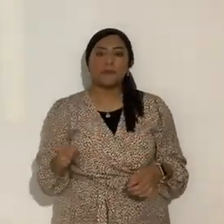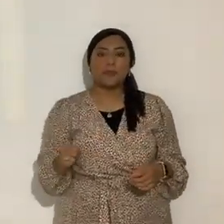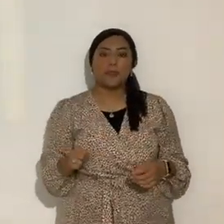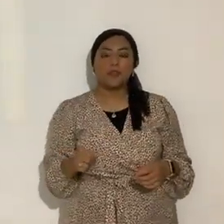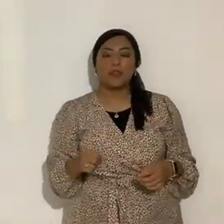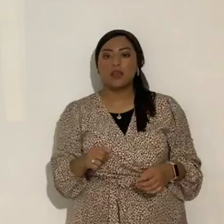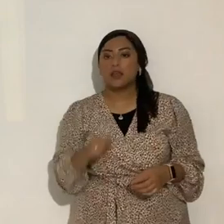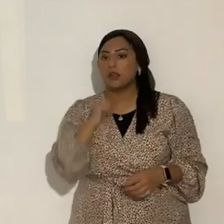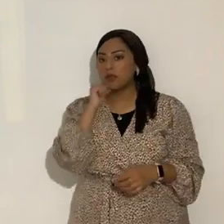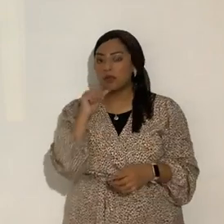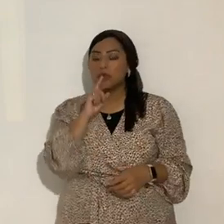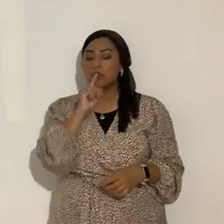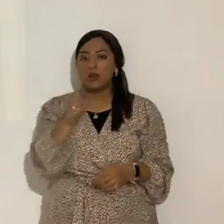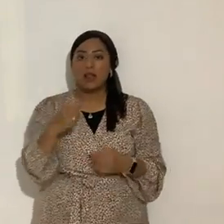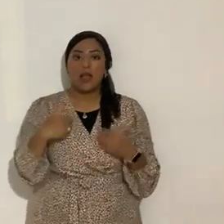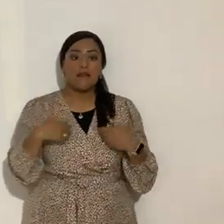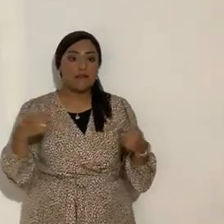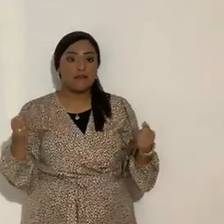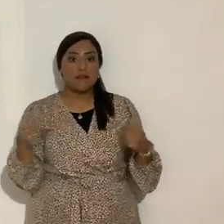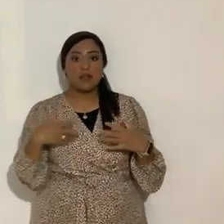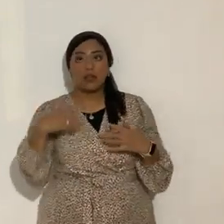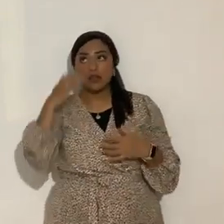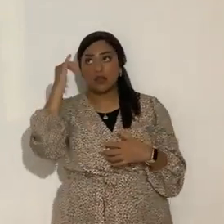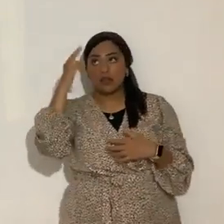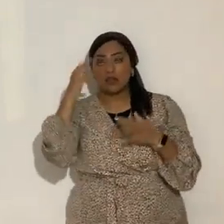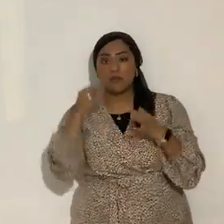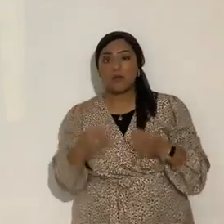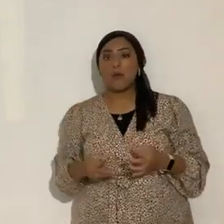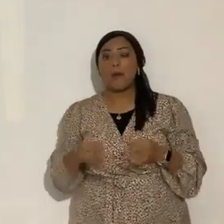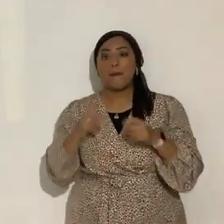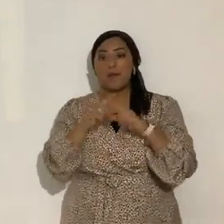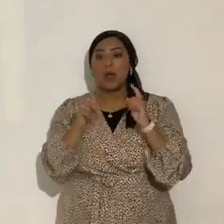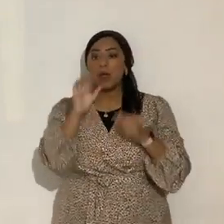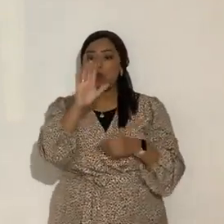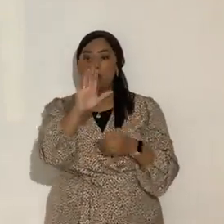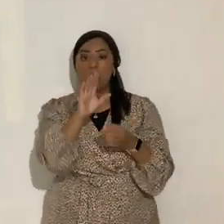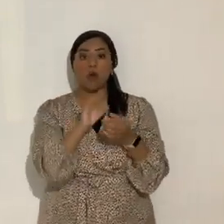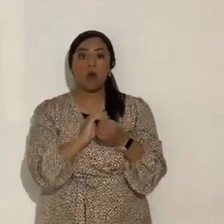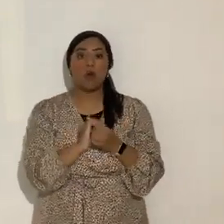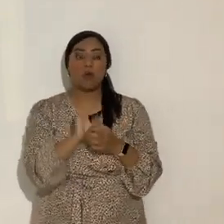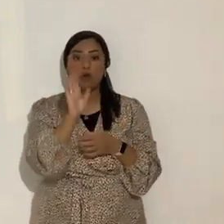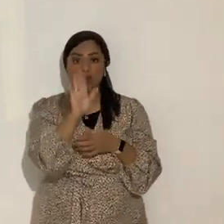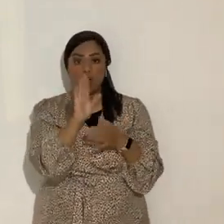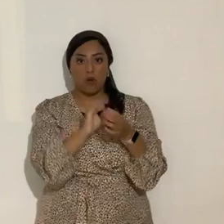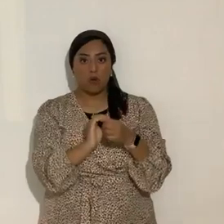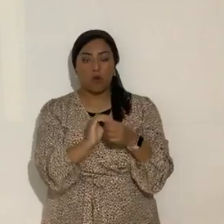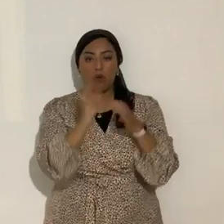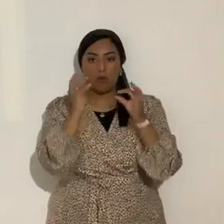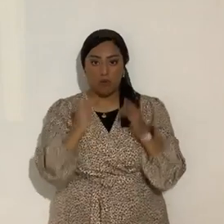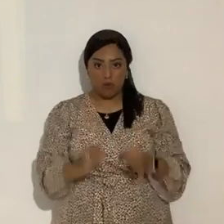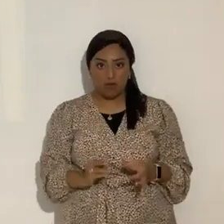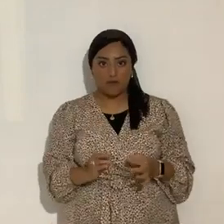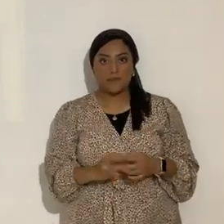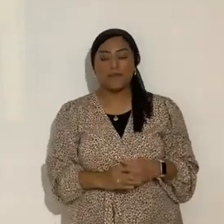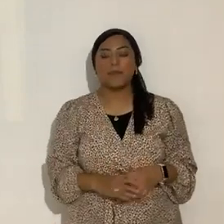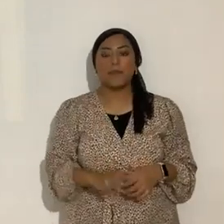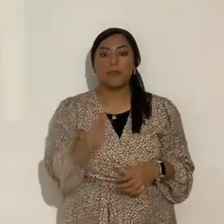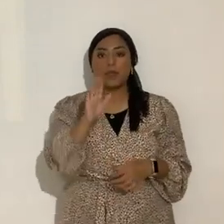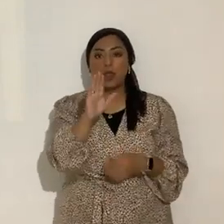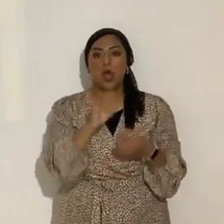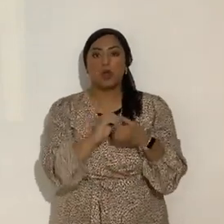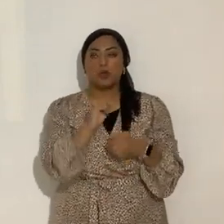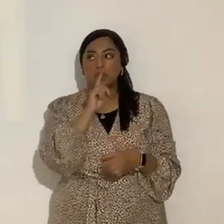no tienes realmente miedo a la voluntad de Elohim, sino de la tuya, o sea, a tu voluntad, ¿sí? A tu